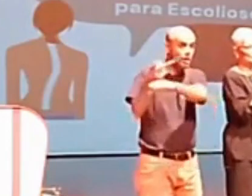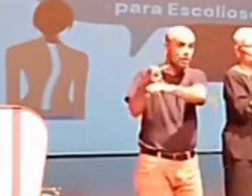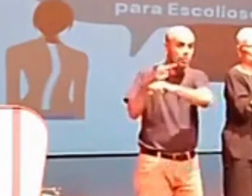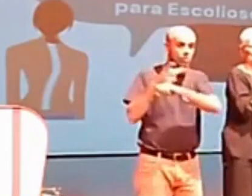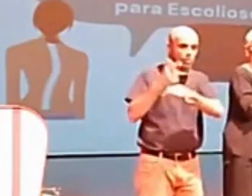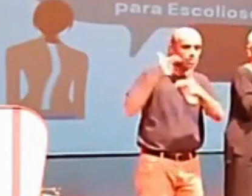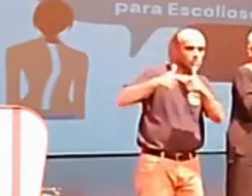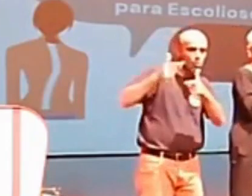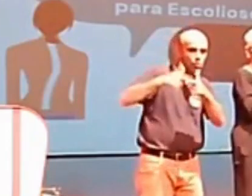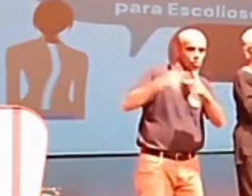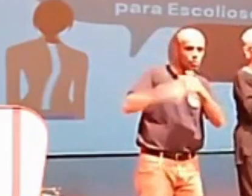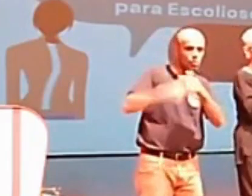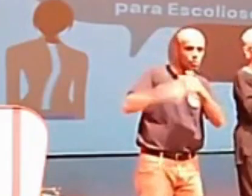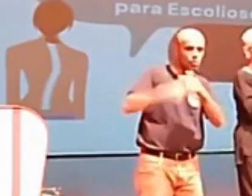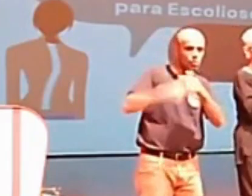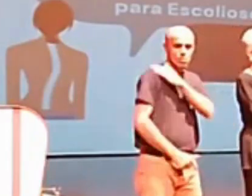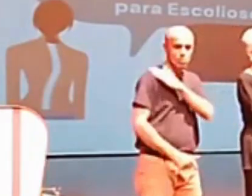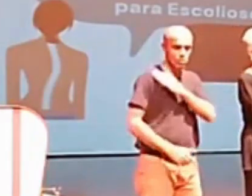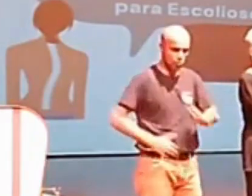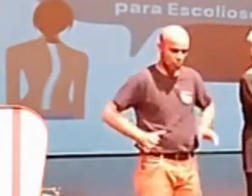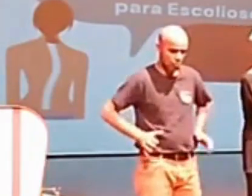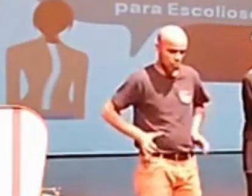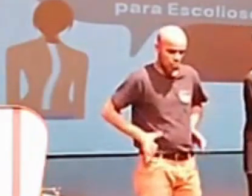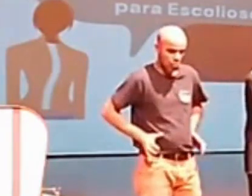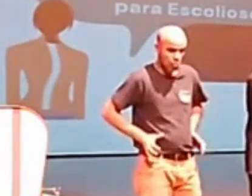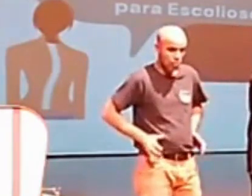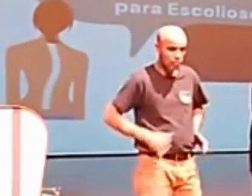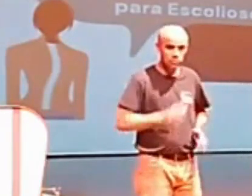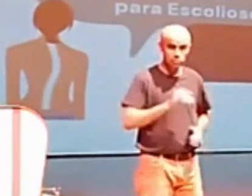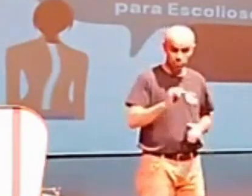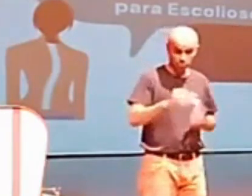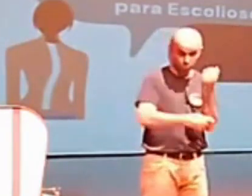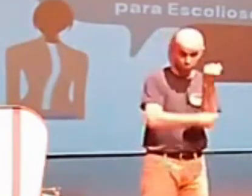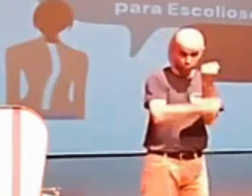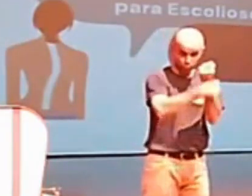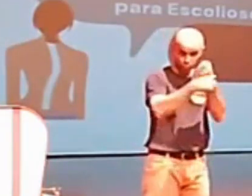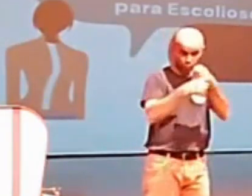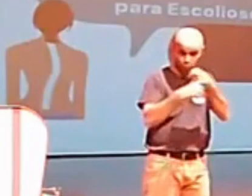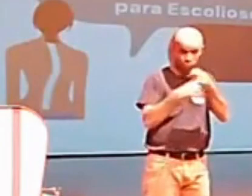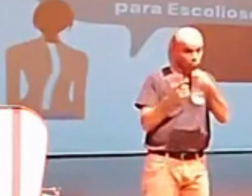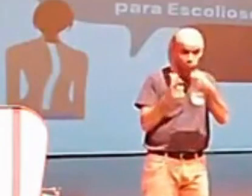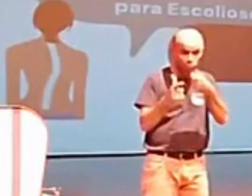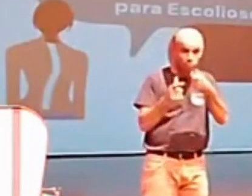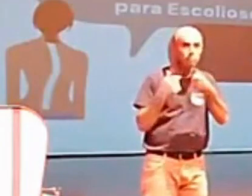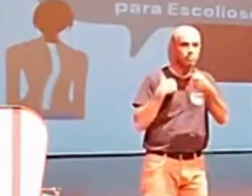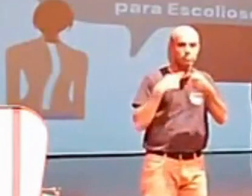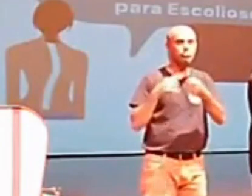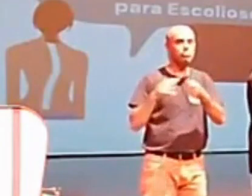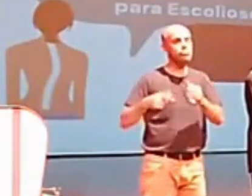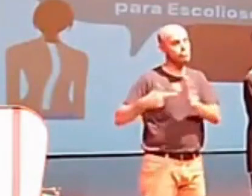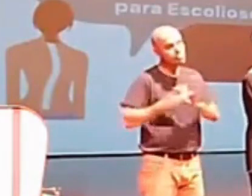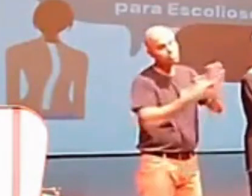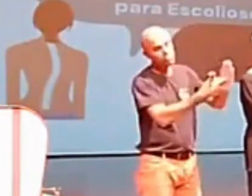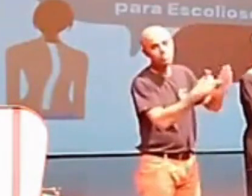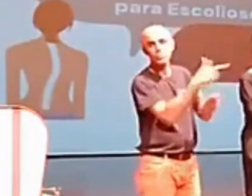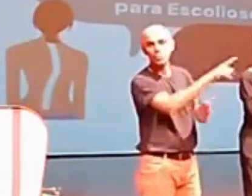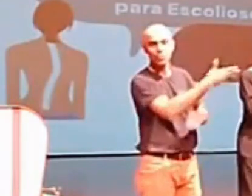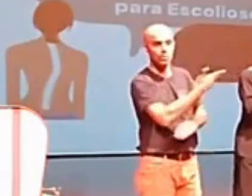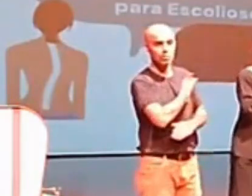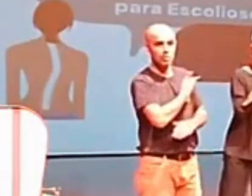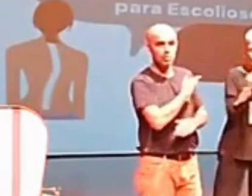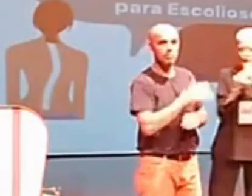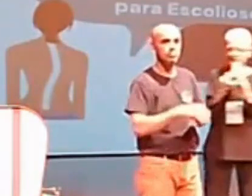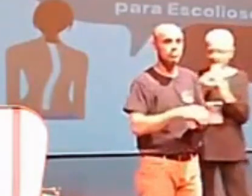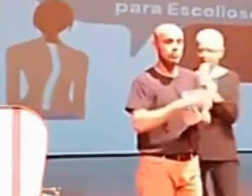um problema no ombro, por um problema no quadril, eu digo, se não tiver escoliose associada, eu indico para um colega meu, porque eu vejo que